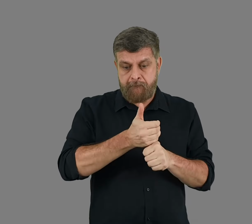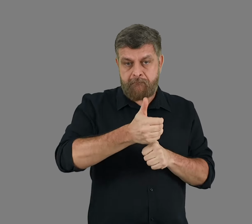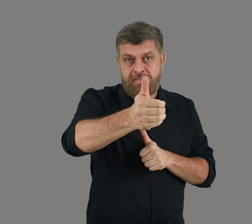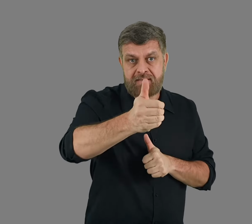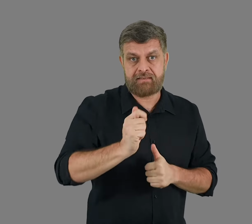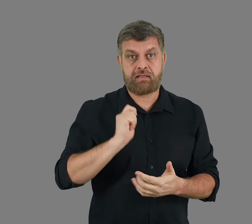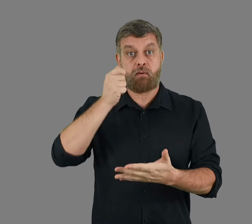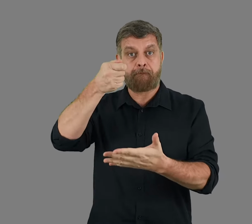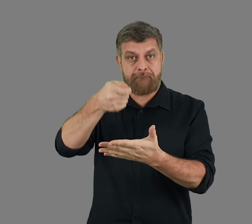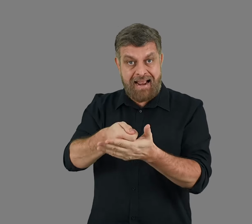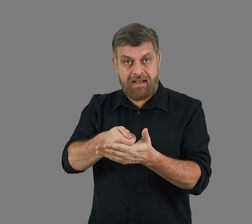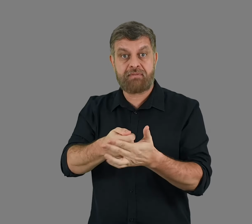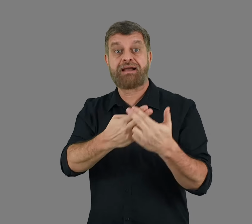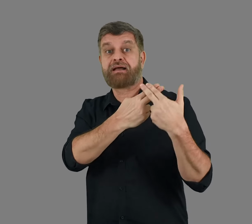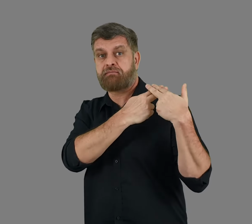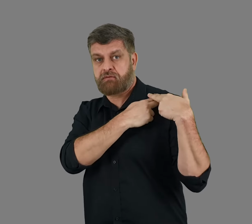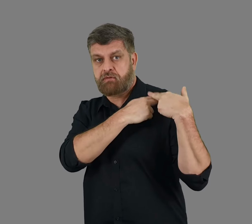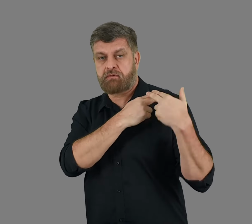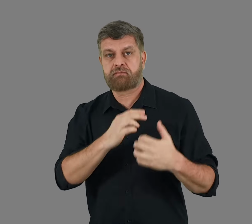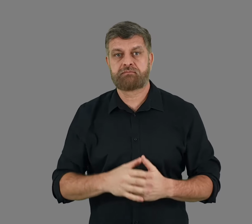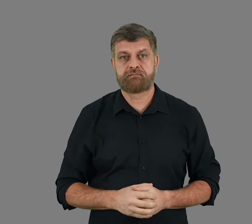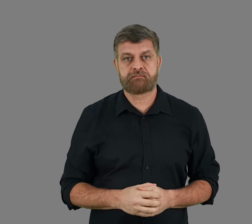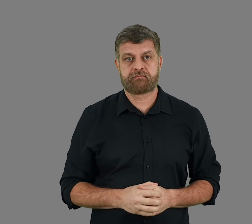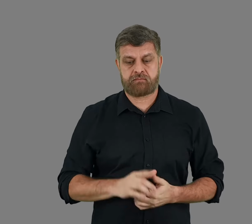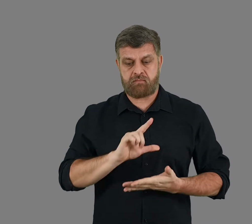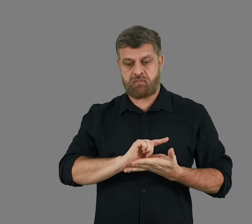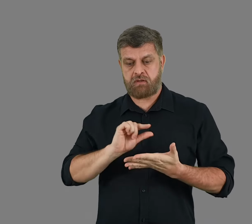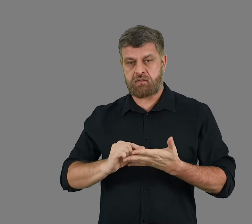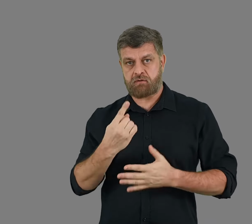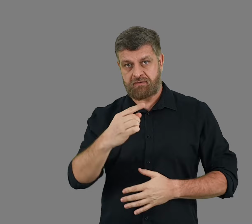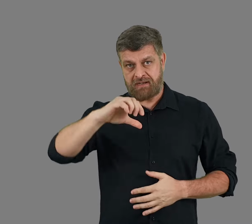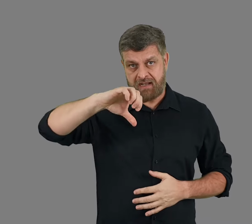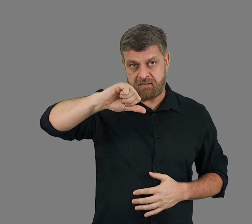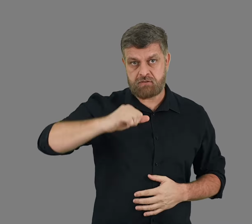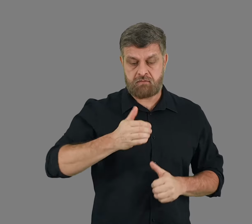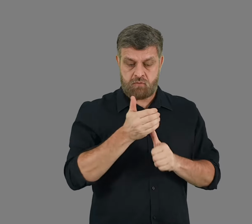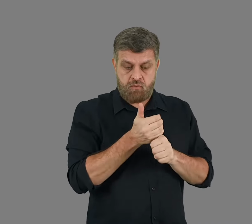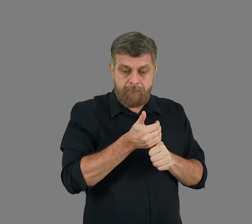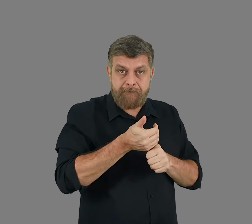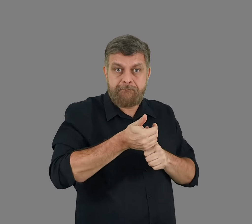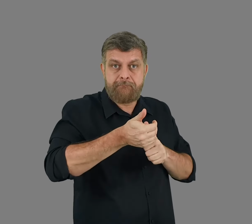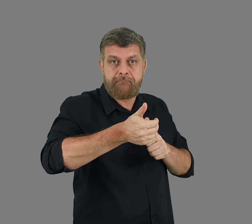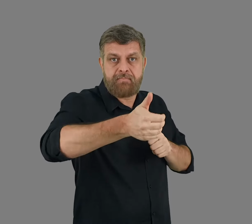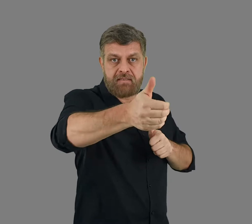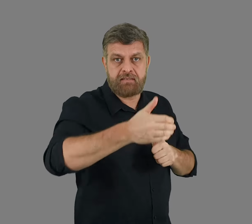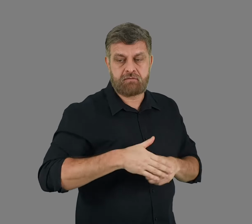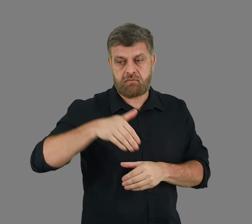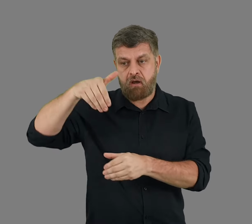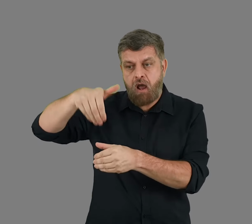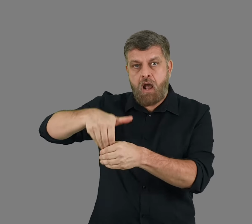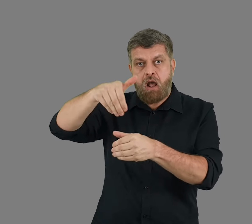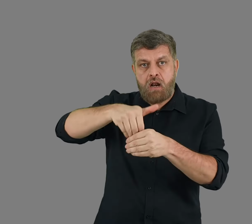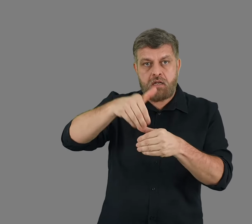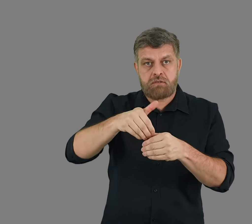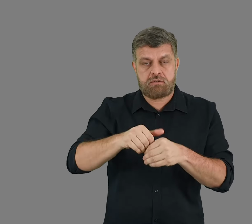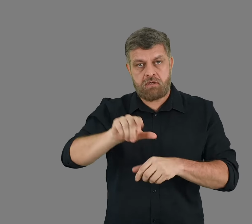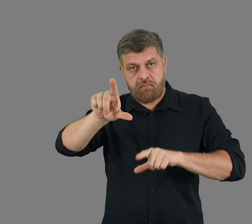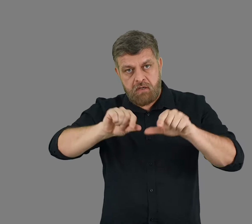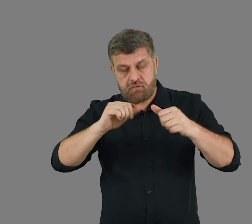e responsabilidades. Artigo 19. Do mandato. As eleições para a diretoria executiva e conselho